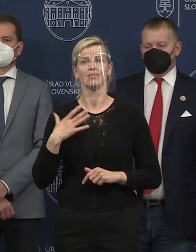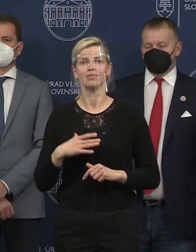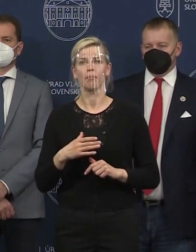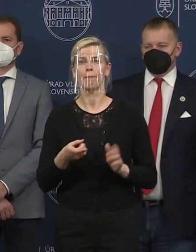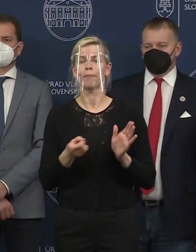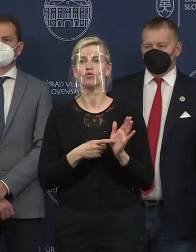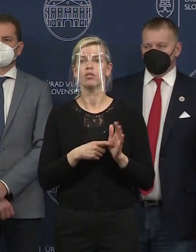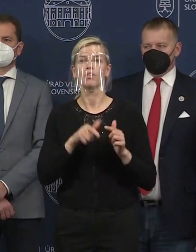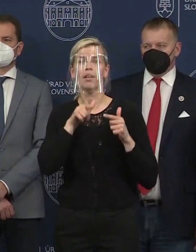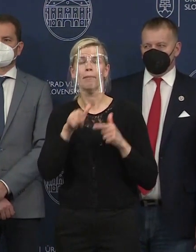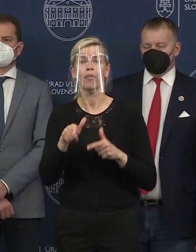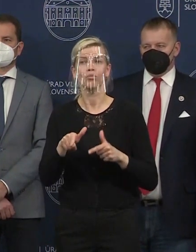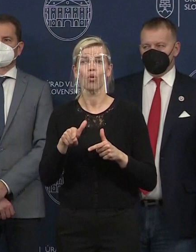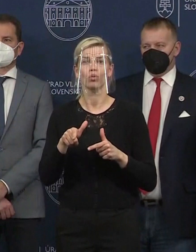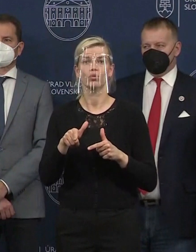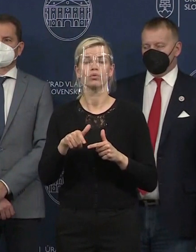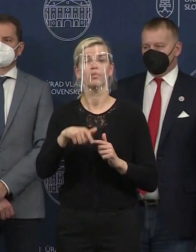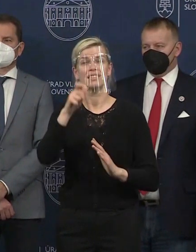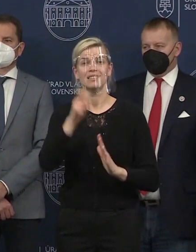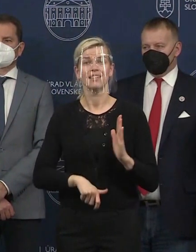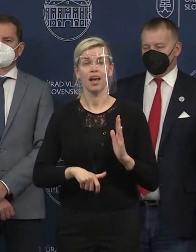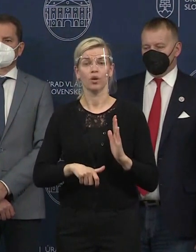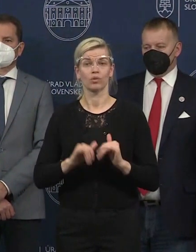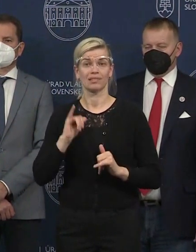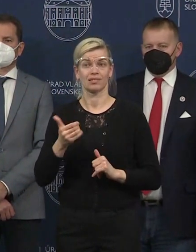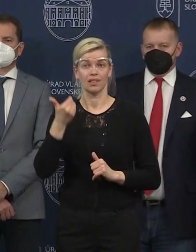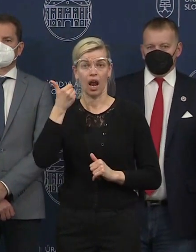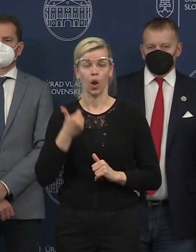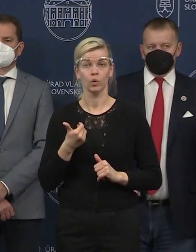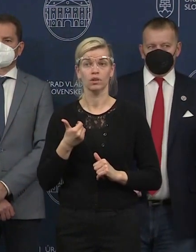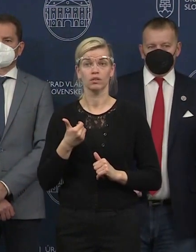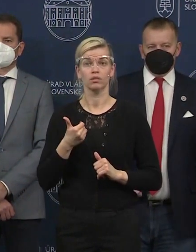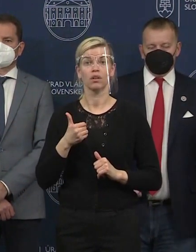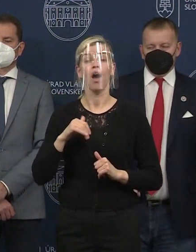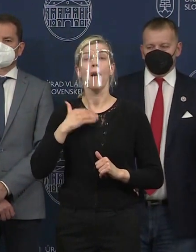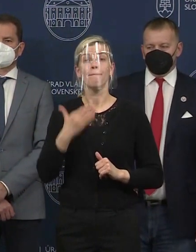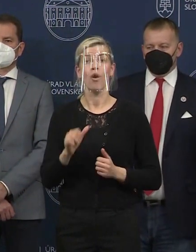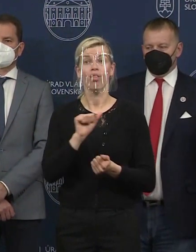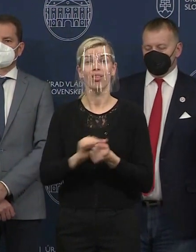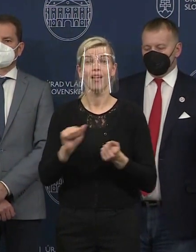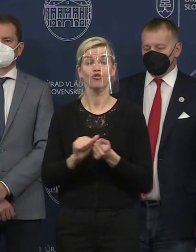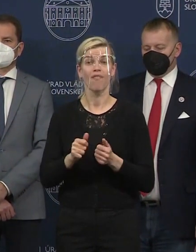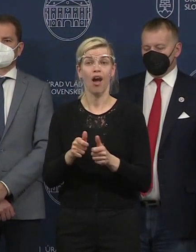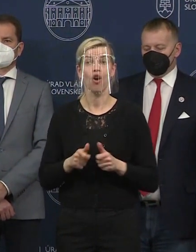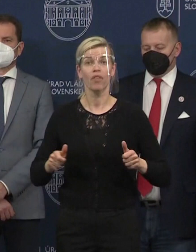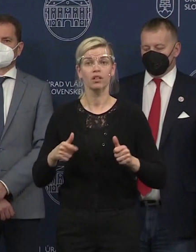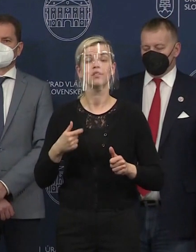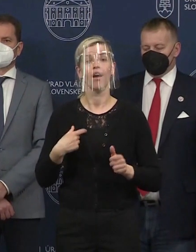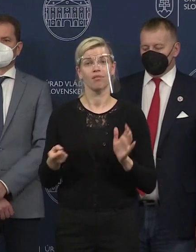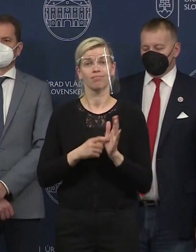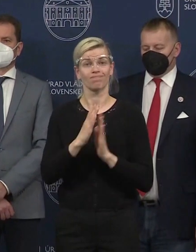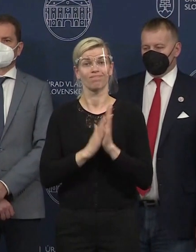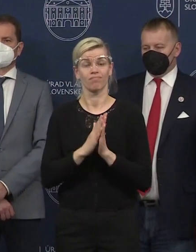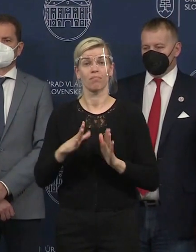per il Popolo per chiedere il loro sostegno. Subito dopo questa conferenza stampa chiederò a Richard Sulik di incontrare i rappresentanti